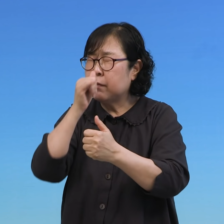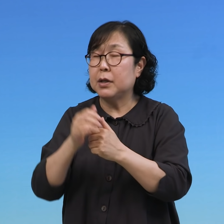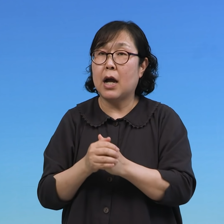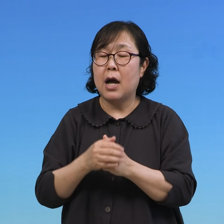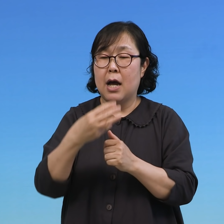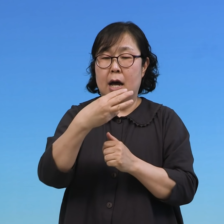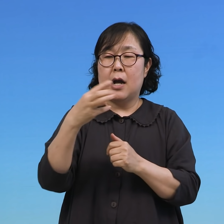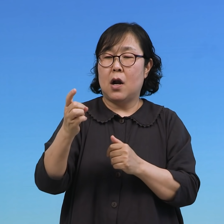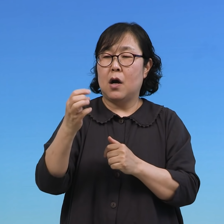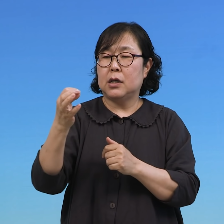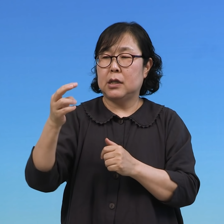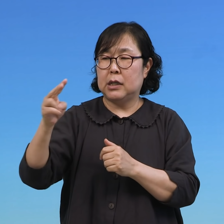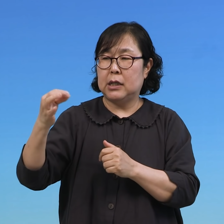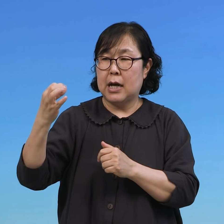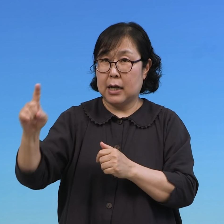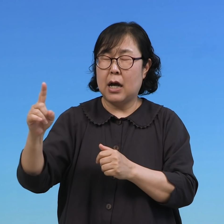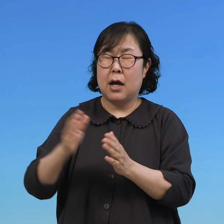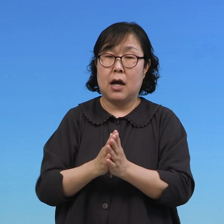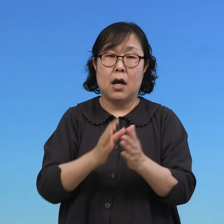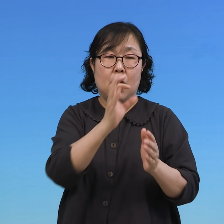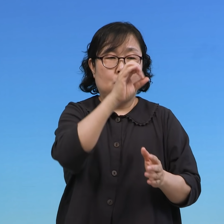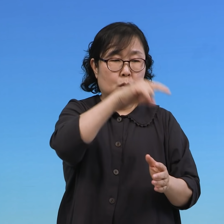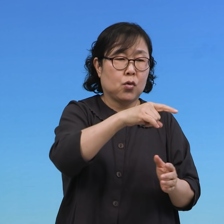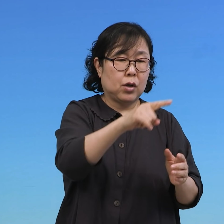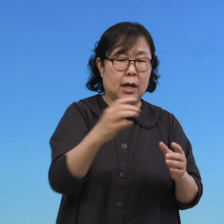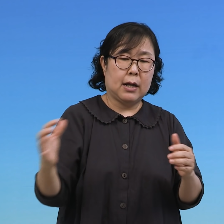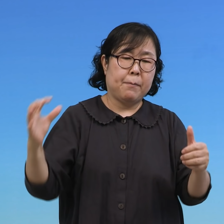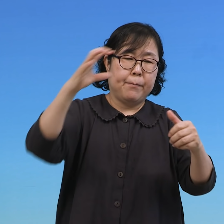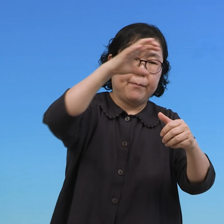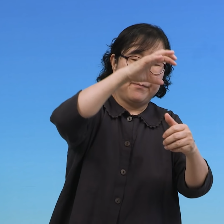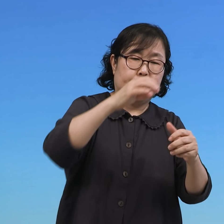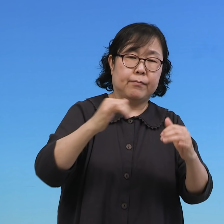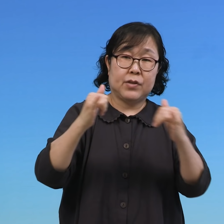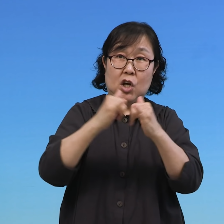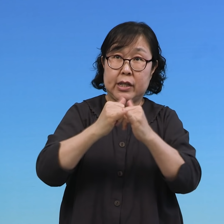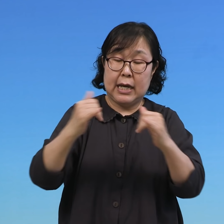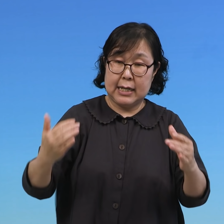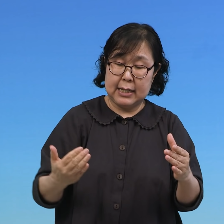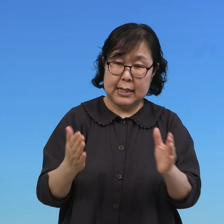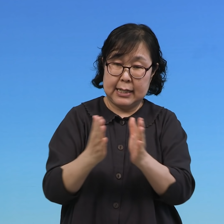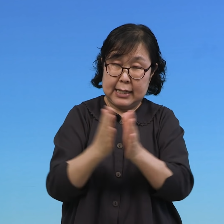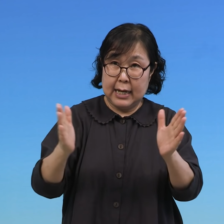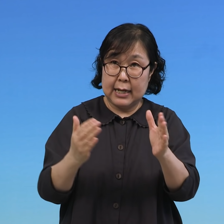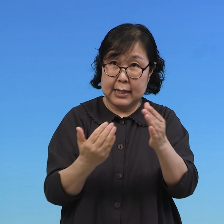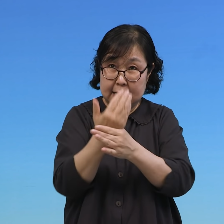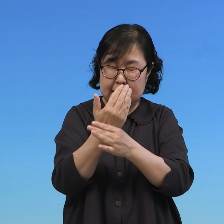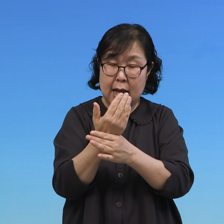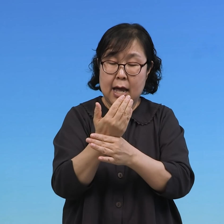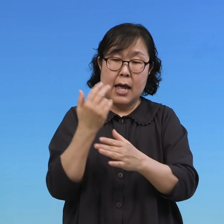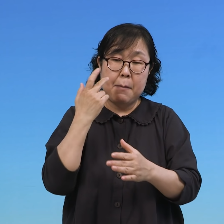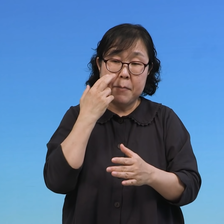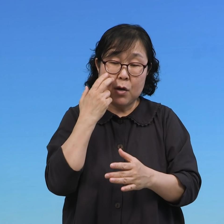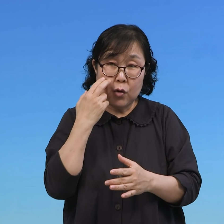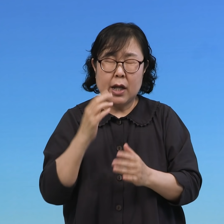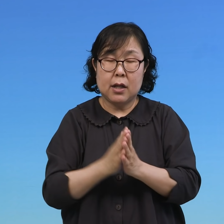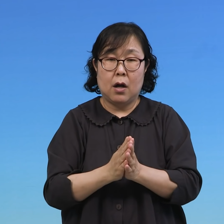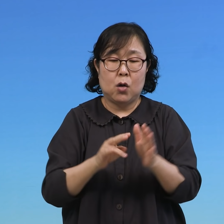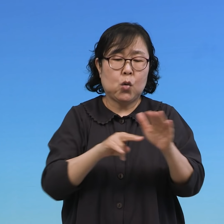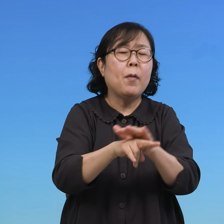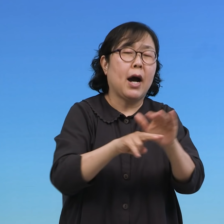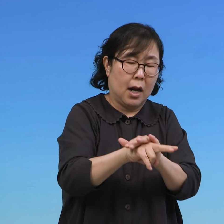아시죠? 러시아가 우크라이나를 침공하고부터 이제 미국이 계속 권했다 그러잖아요.